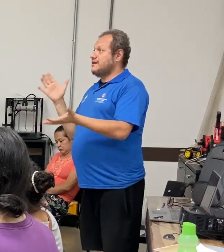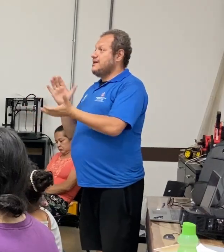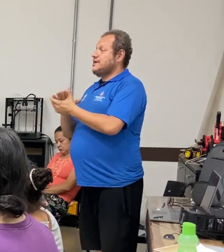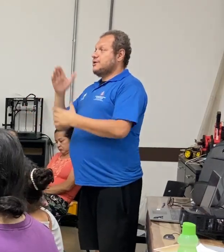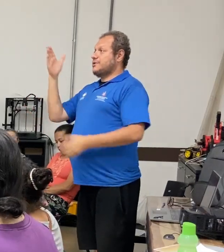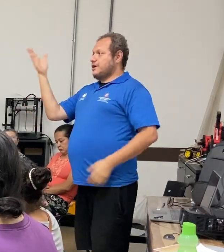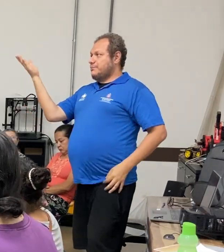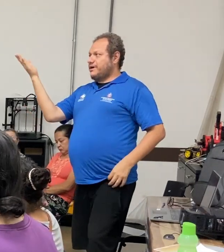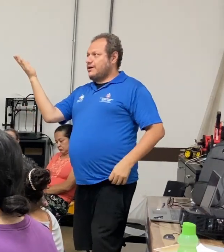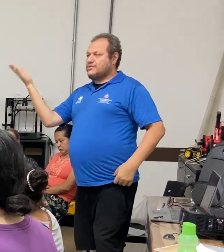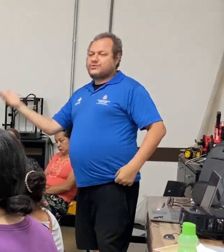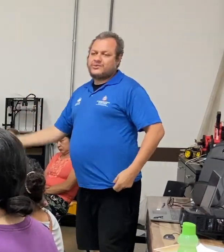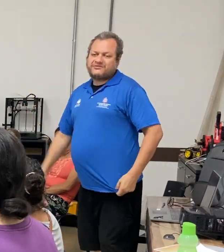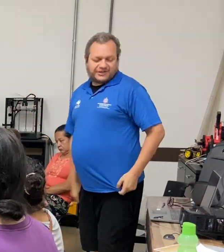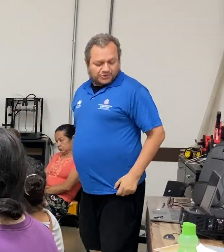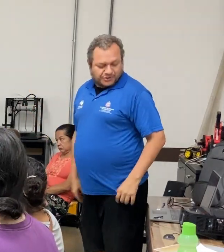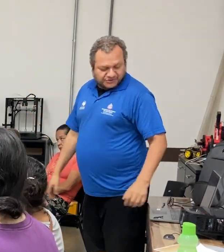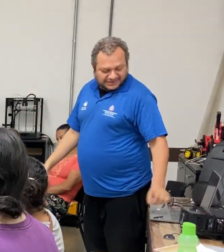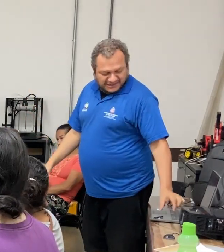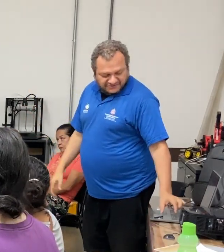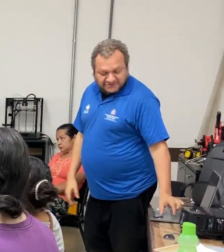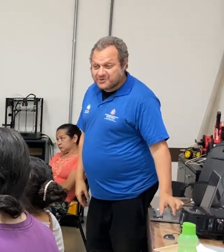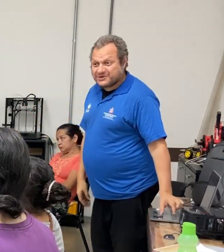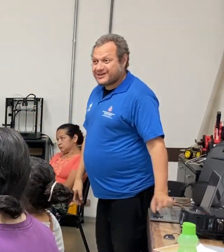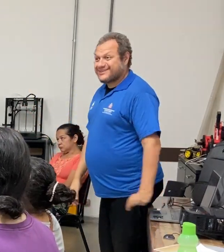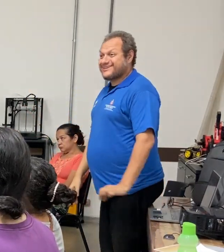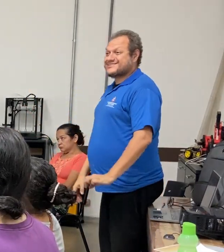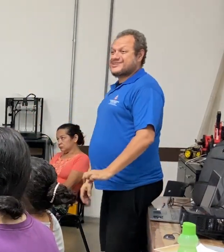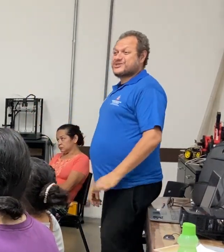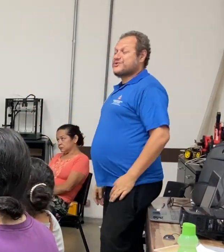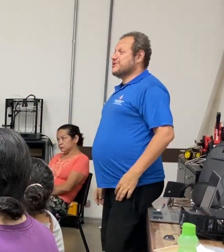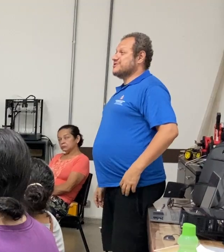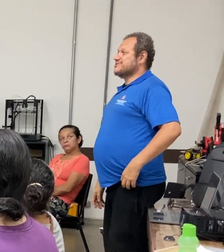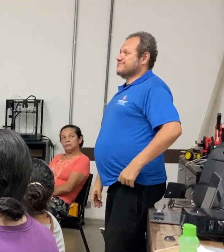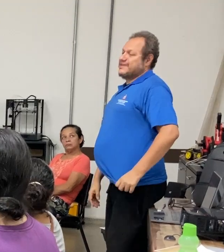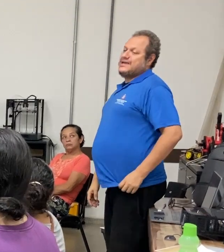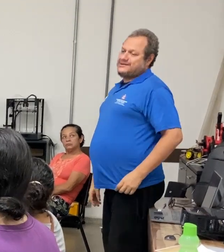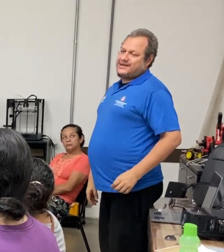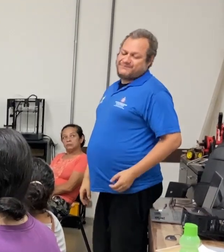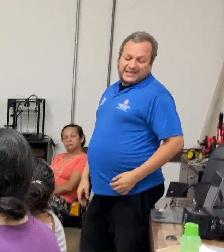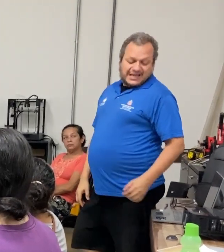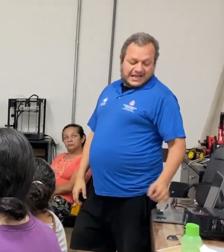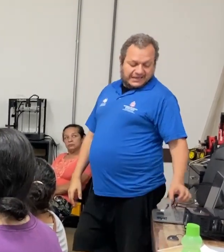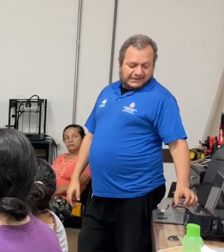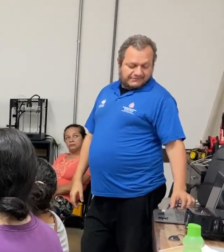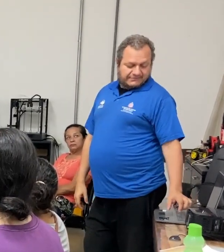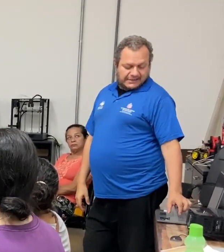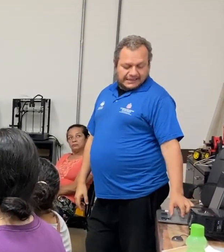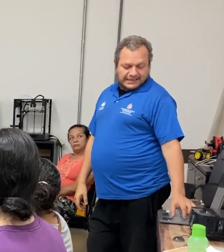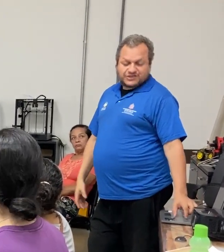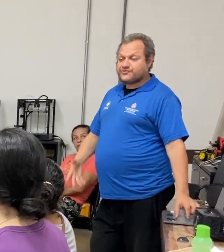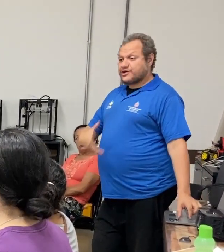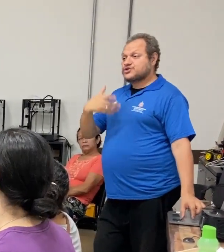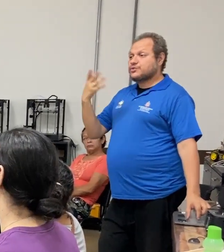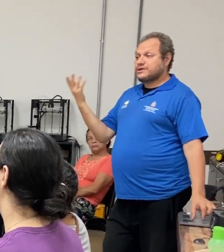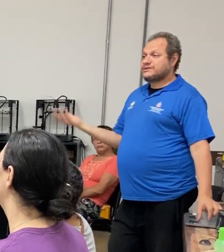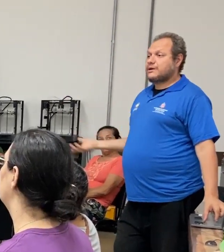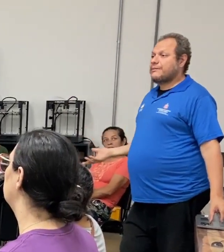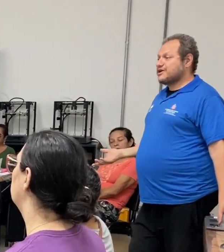E Graham Bell, o inventor do telefone, olha que interessante, que curioso. Né? Aí foi instituído, então, a partir